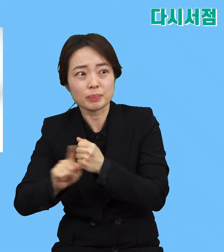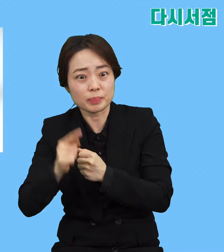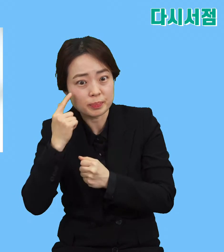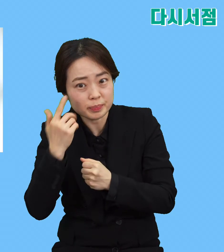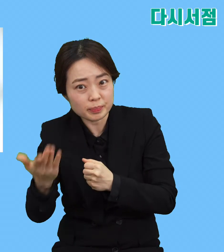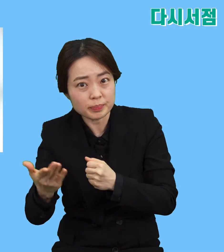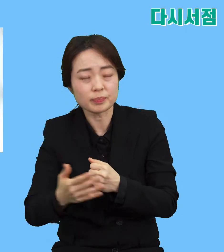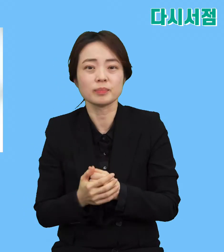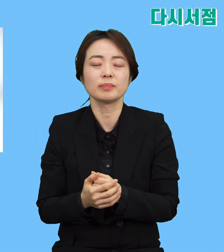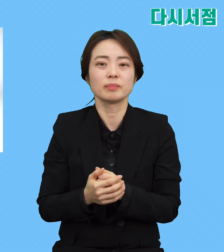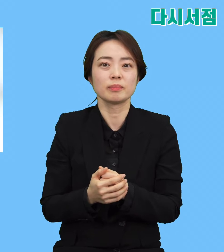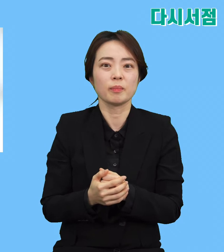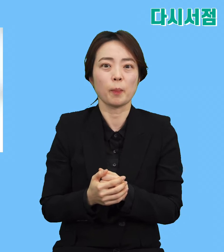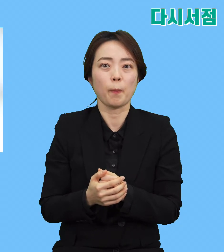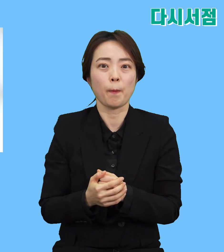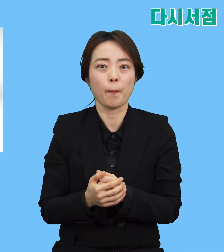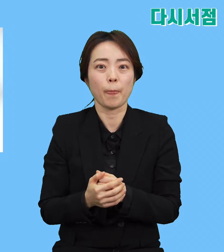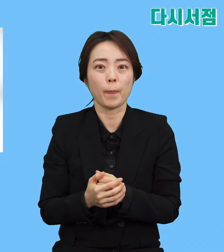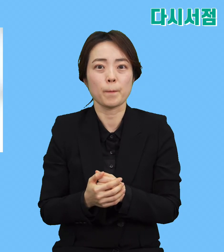손으로 만들면